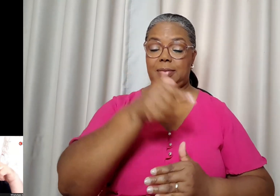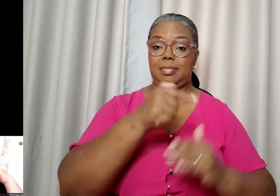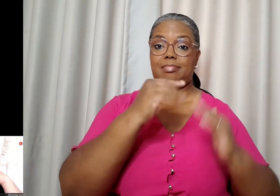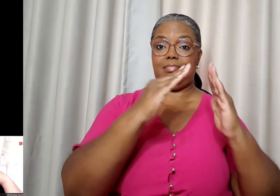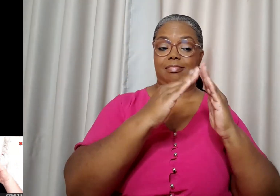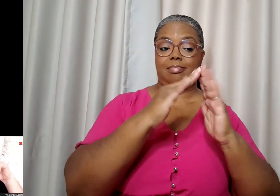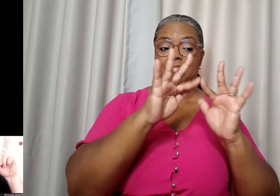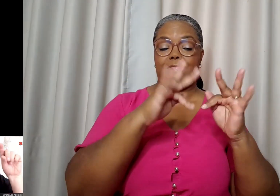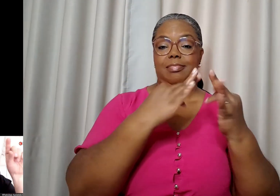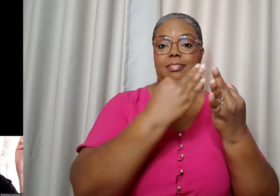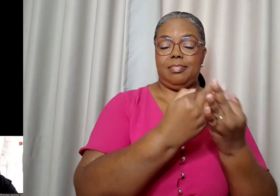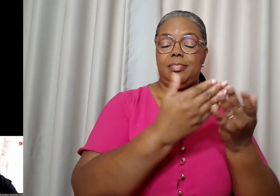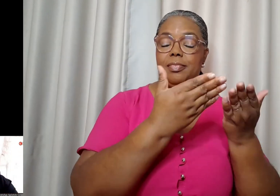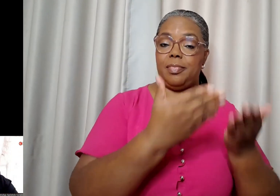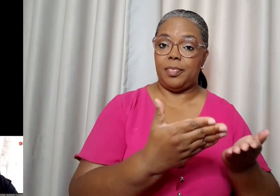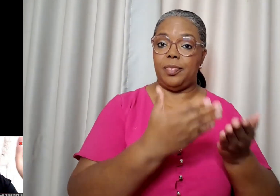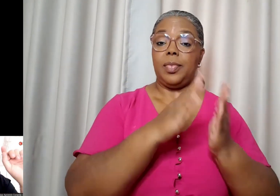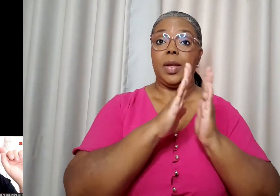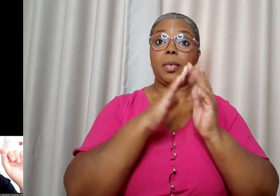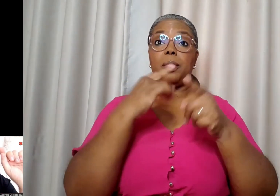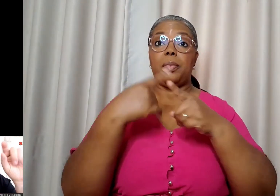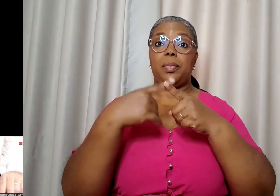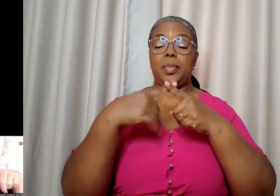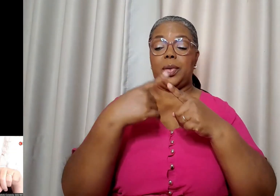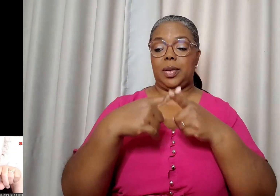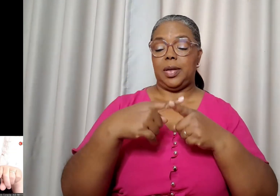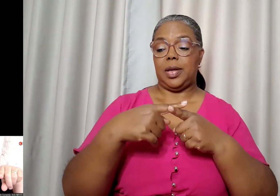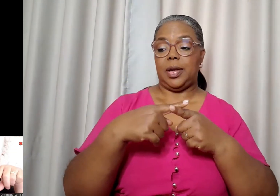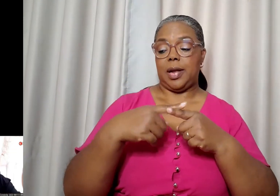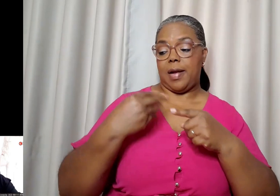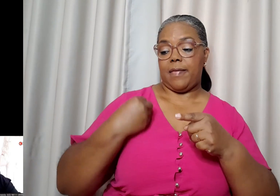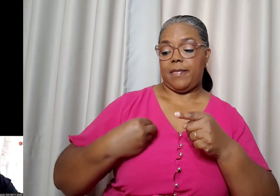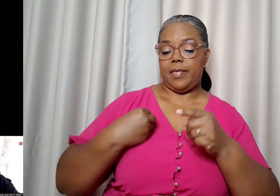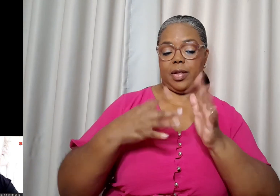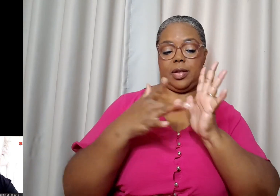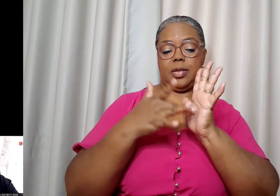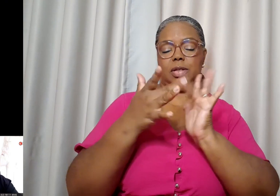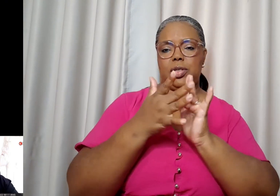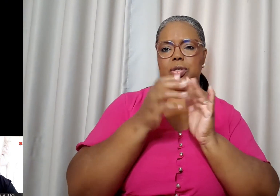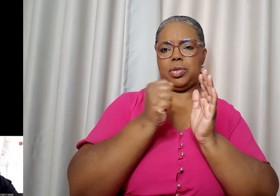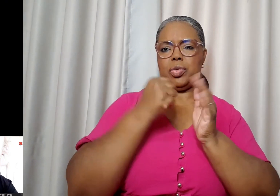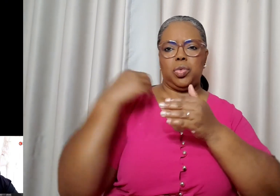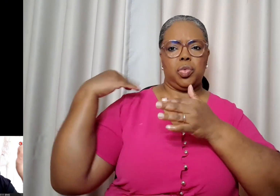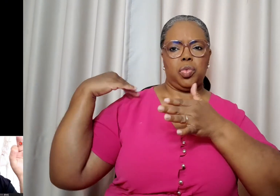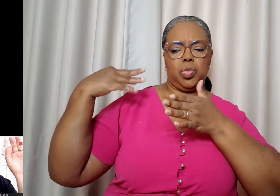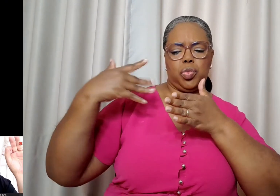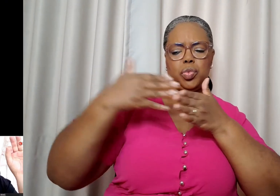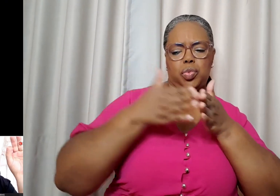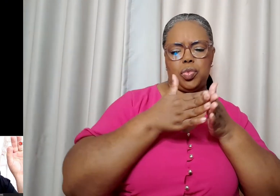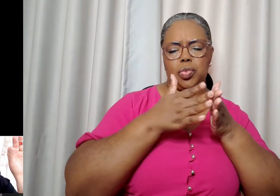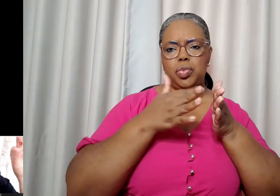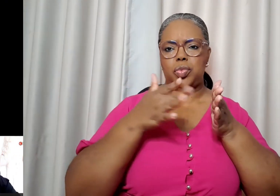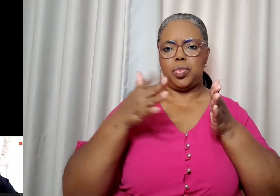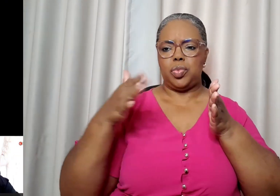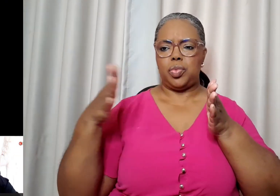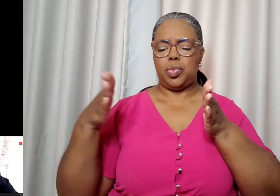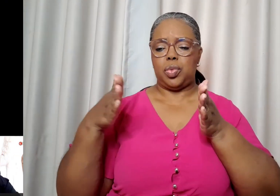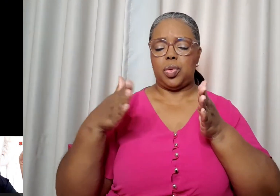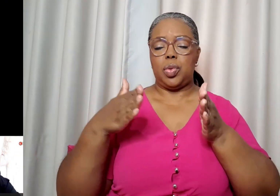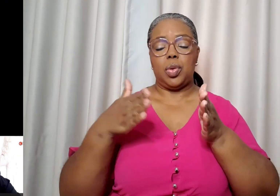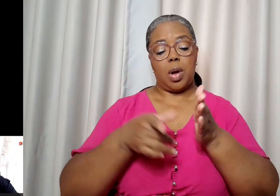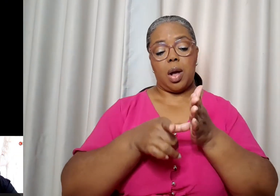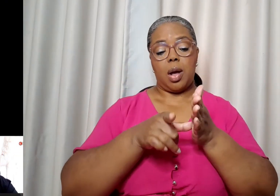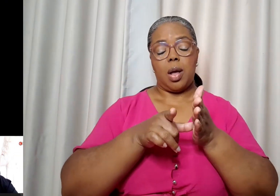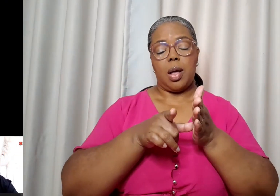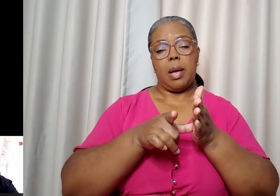durante toda a vida de Jesus, com exceção de 3 anos, ele desempenhou